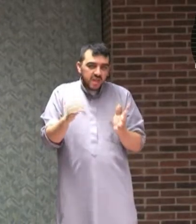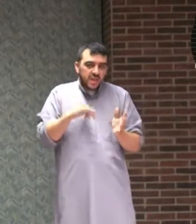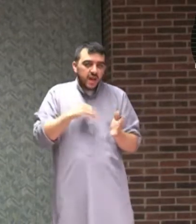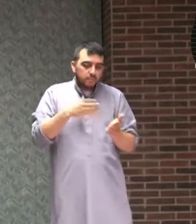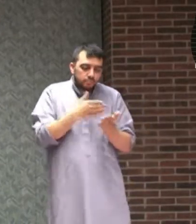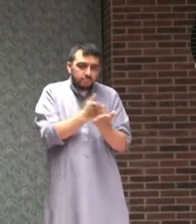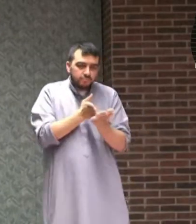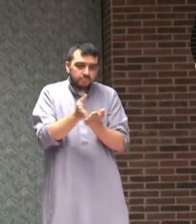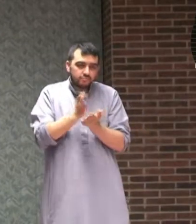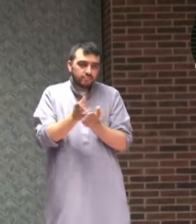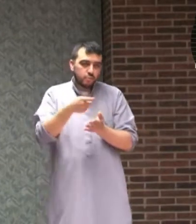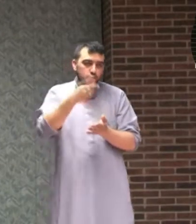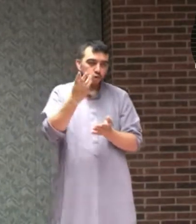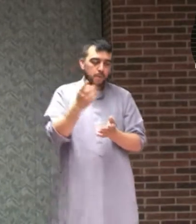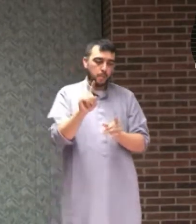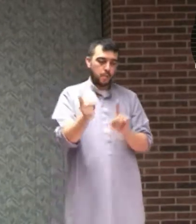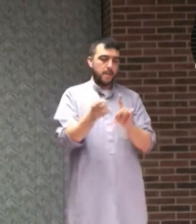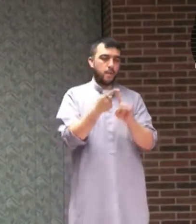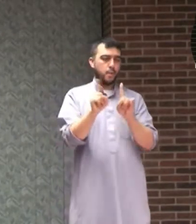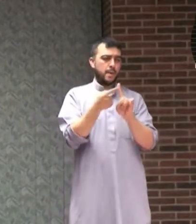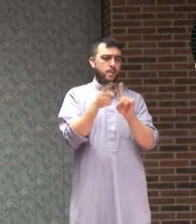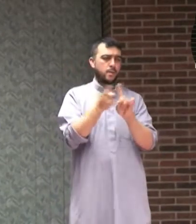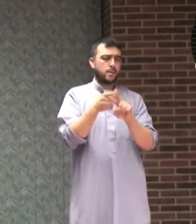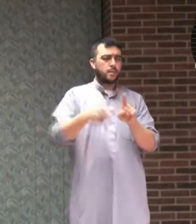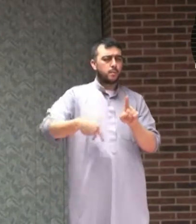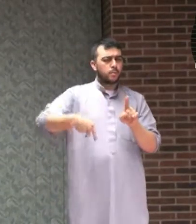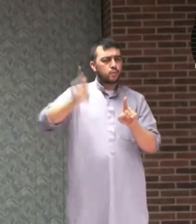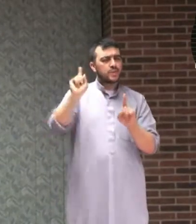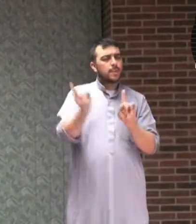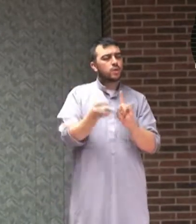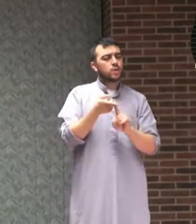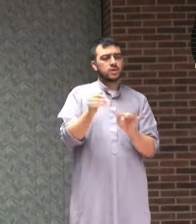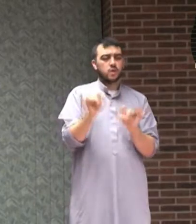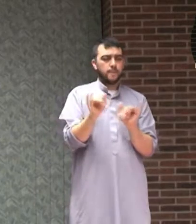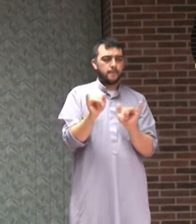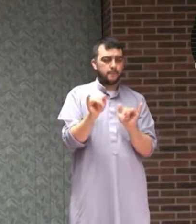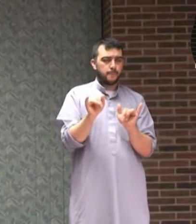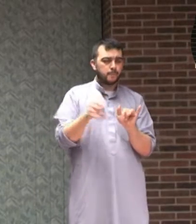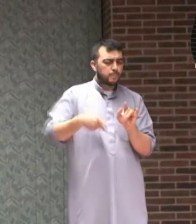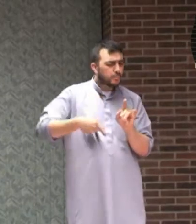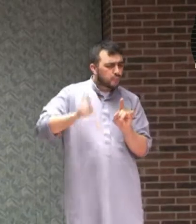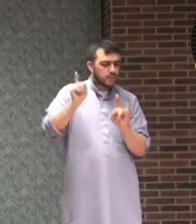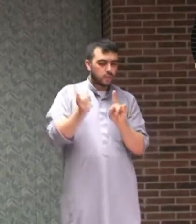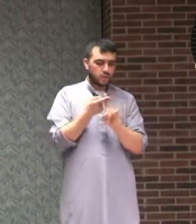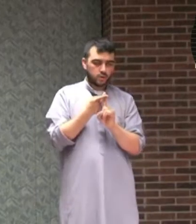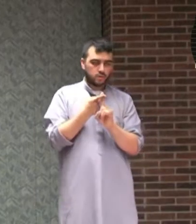différentes par rapport à cela. Déjà, premièrement, ce qui est le plus important pour nous,